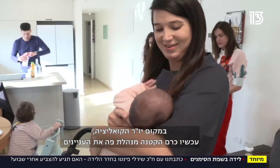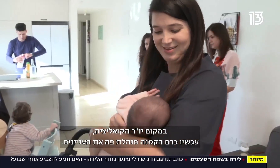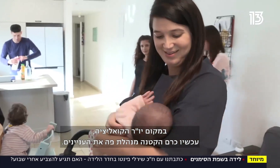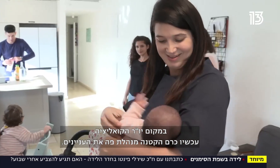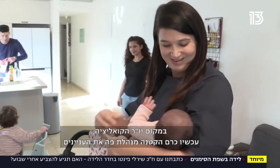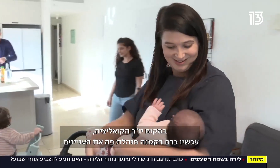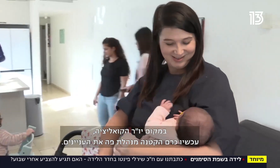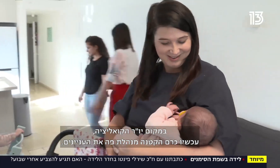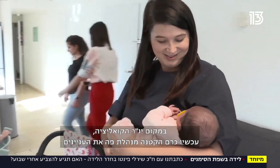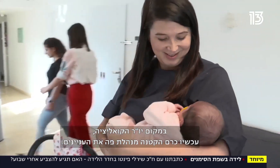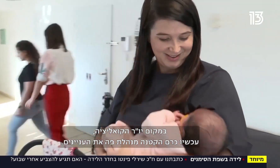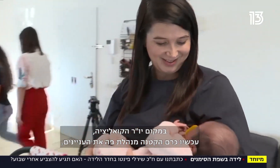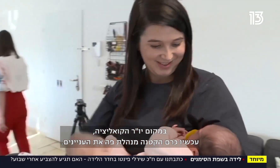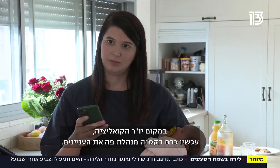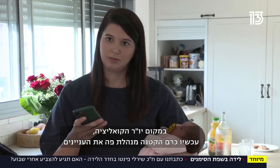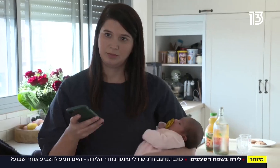קרם הקטנה מנהלת פה את העניינים.